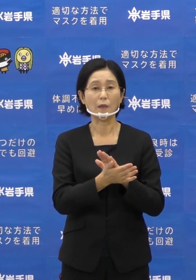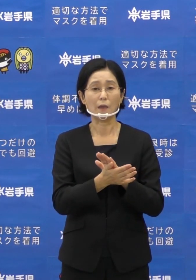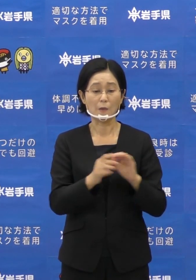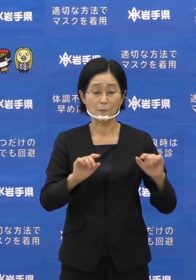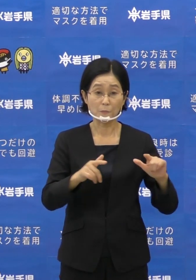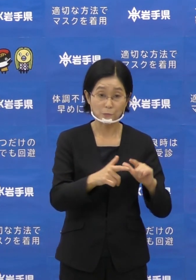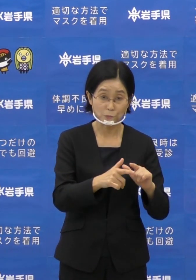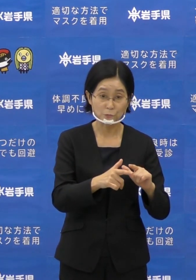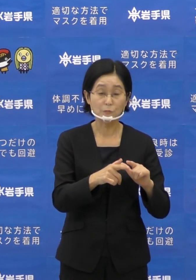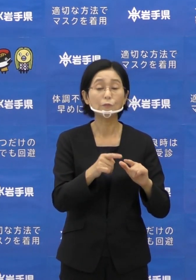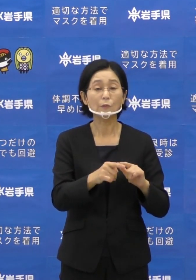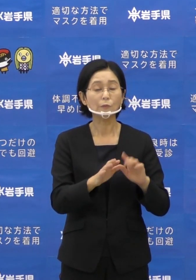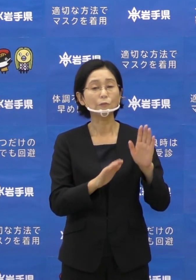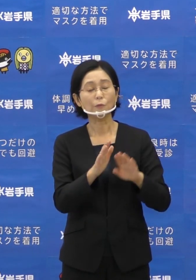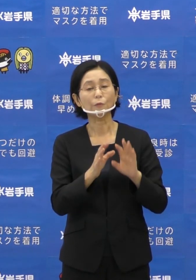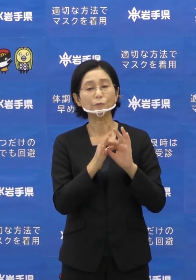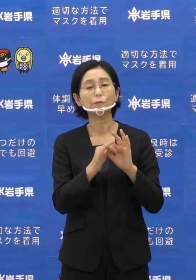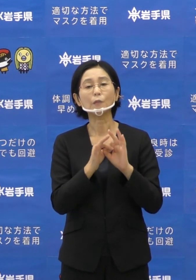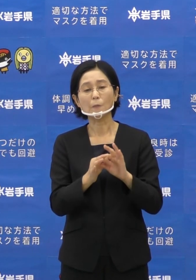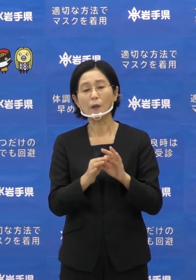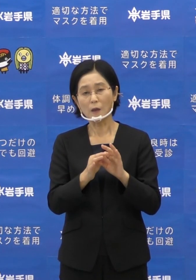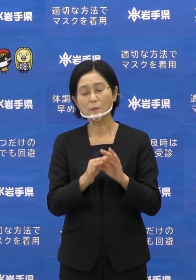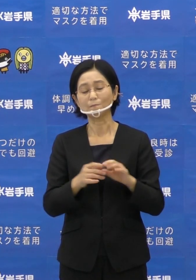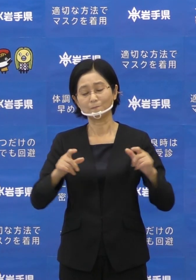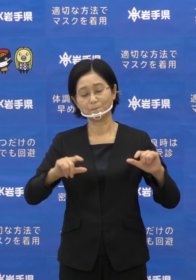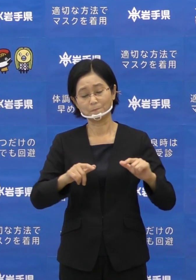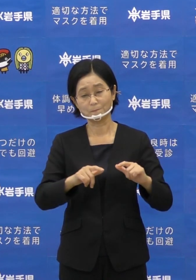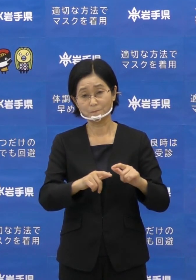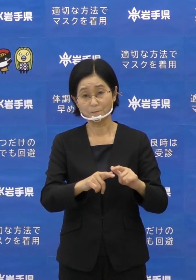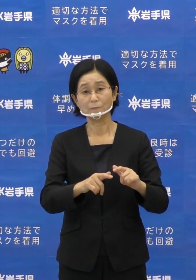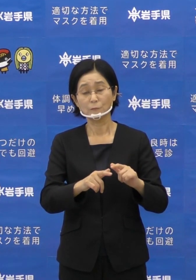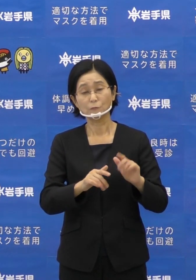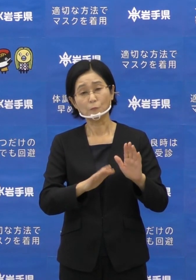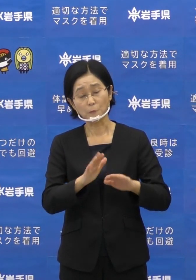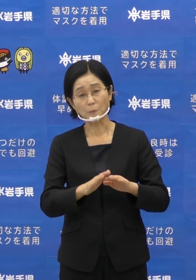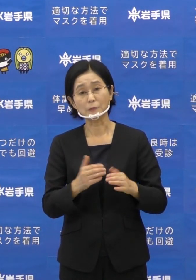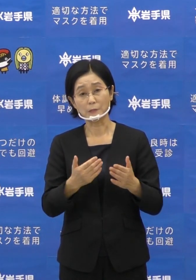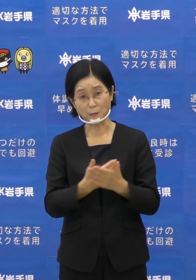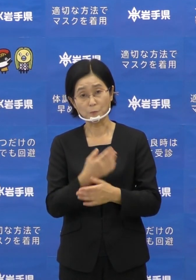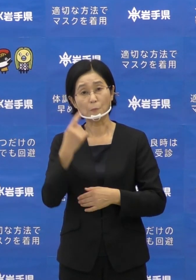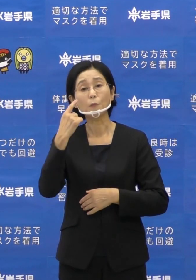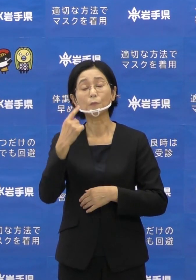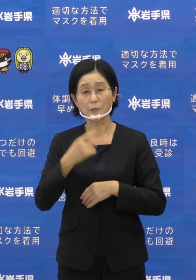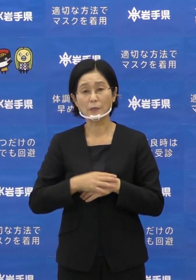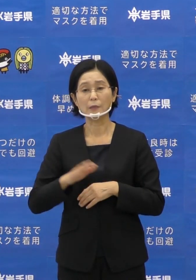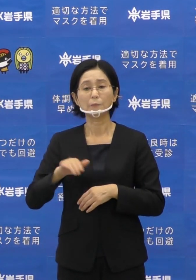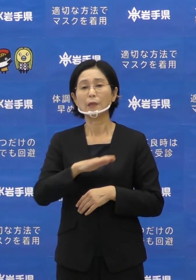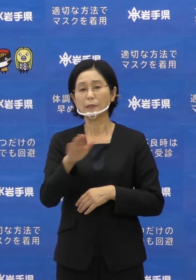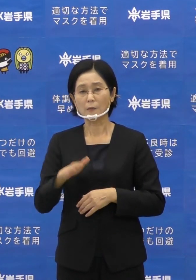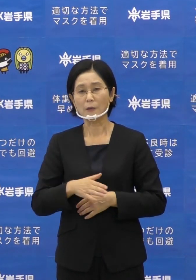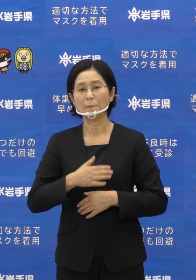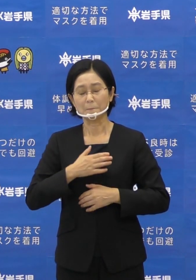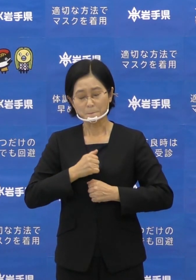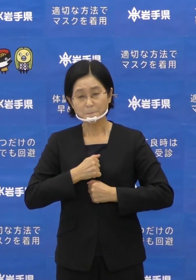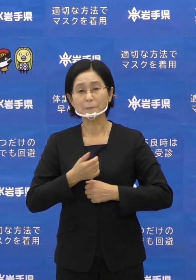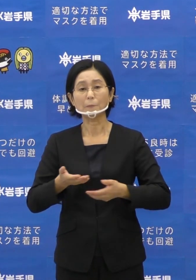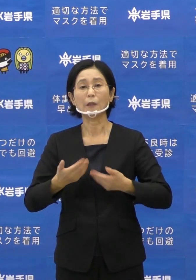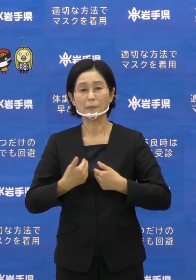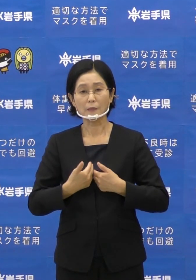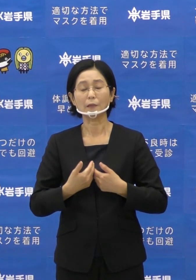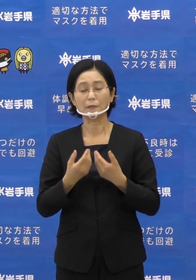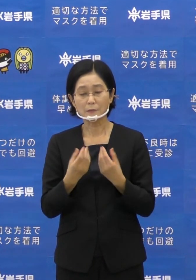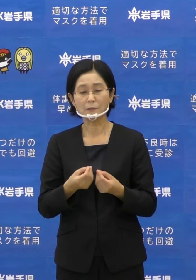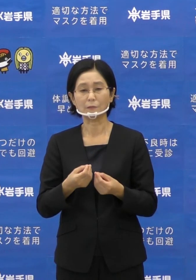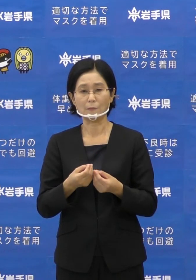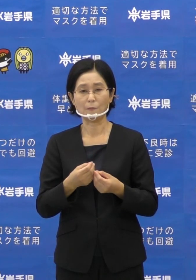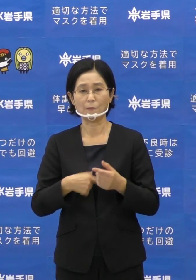いい方向に向いているので、そこは県民の皆さん自信を持っていただきながらそれをさらに徹底していただくと